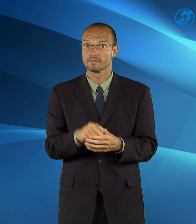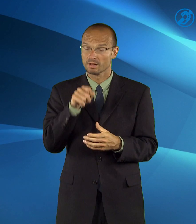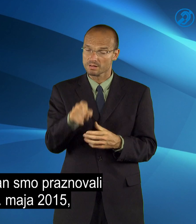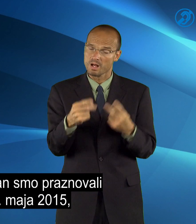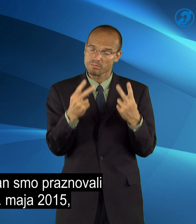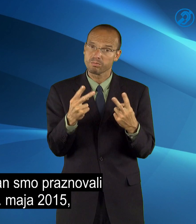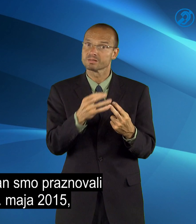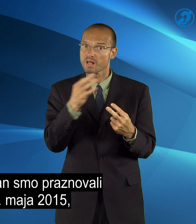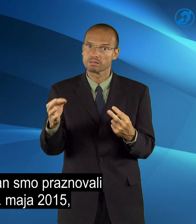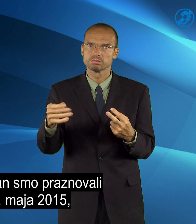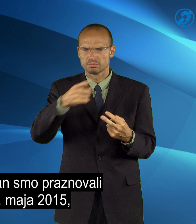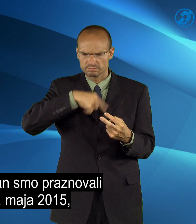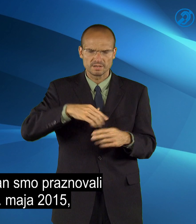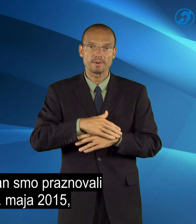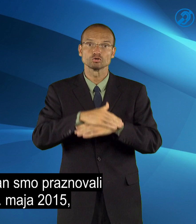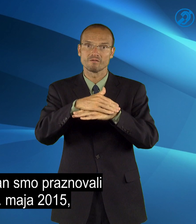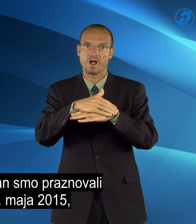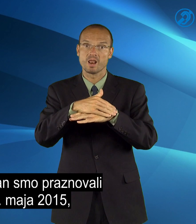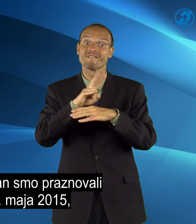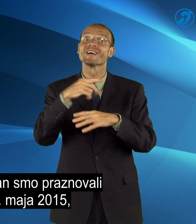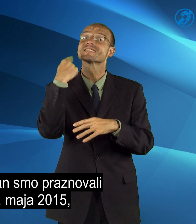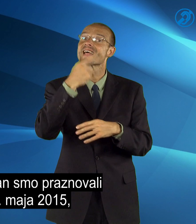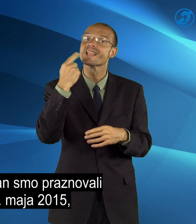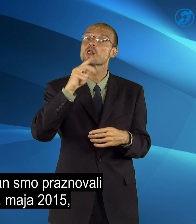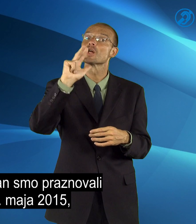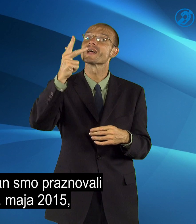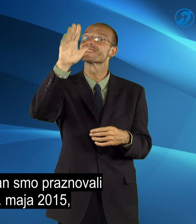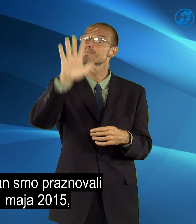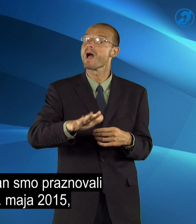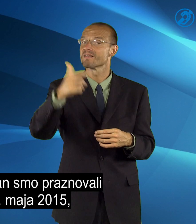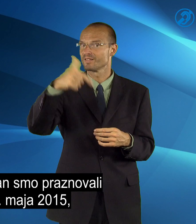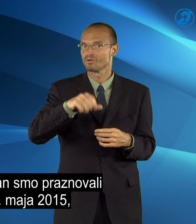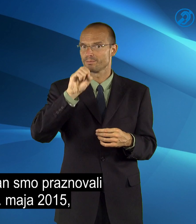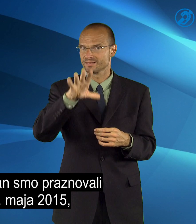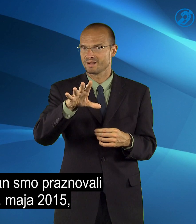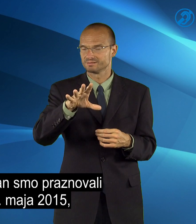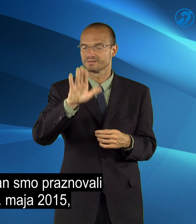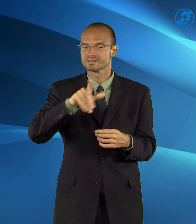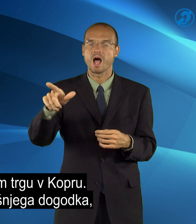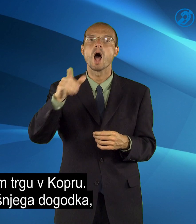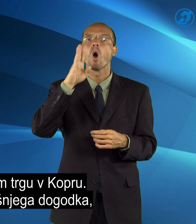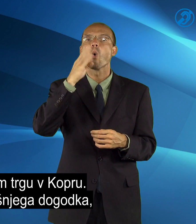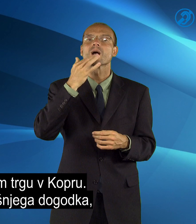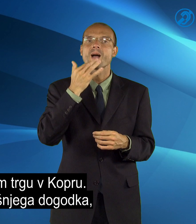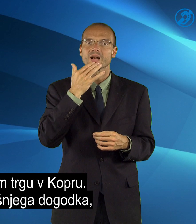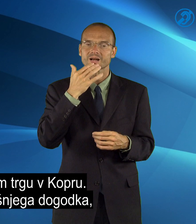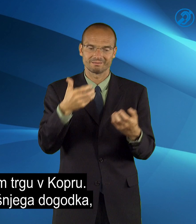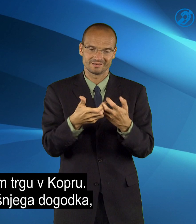Ta pomemben dan smo praznovali v nedeljo 3. maja 2015 na Ukmarjevem trgu v Kopru.